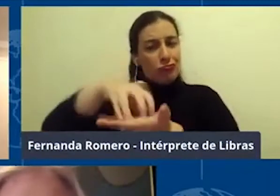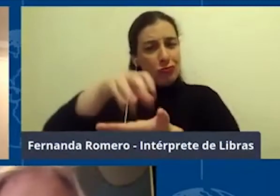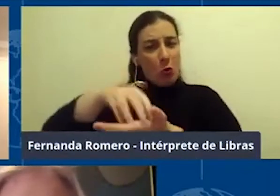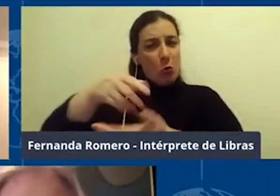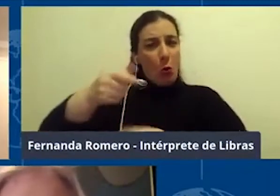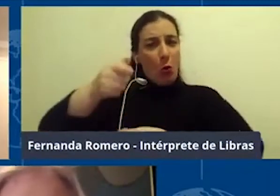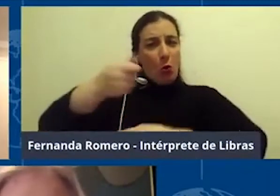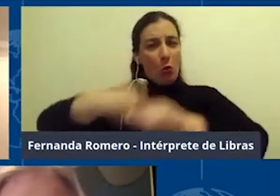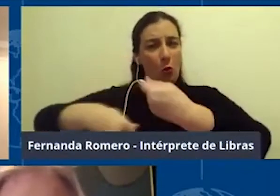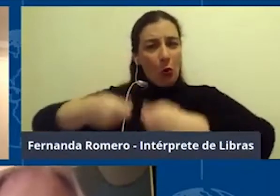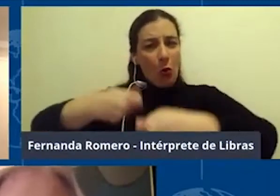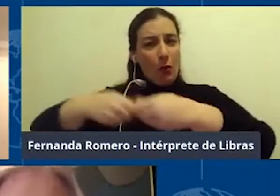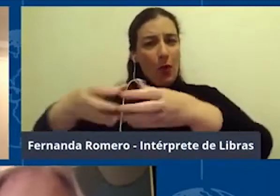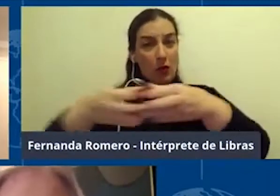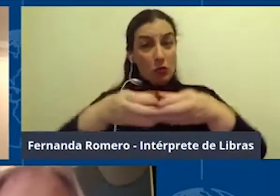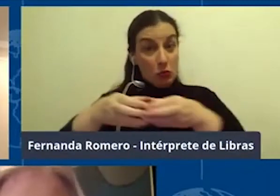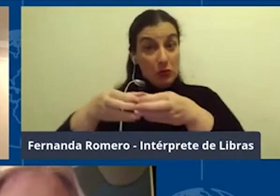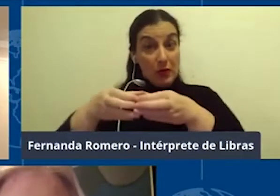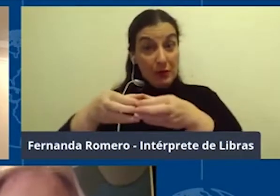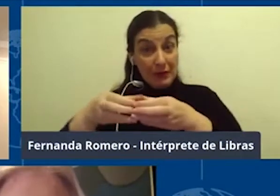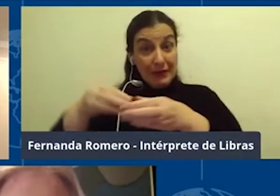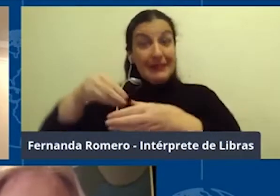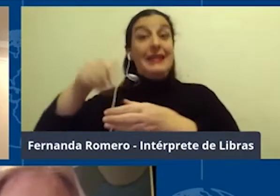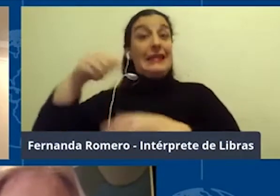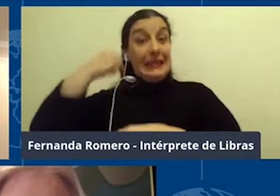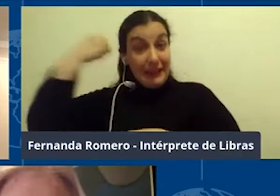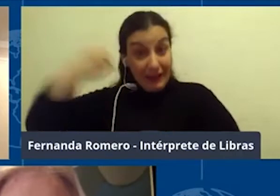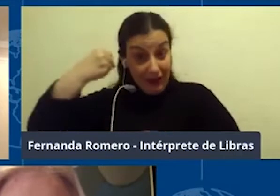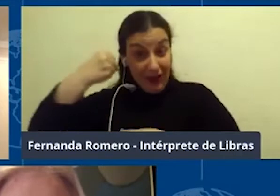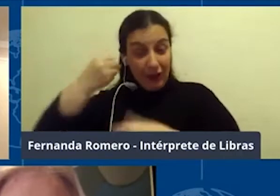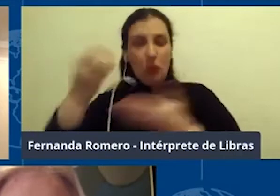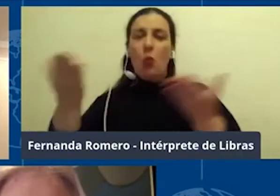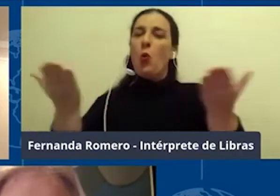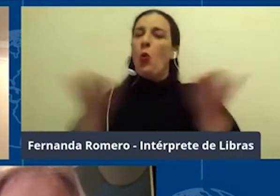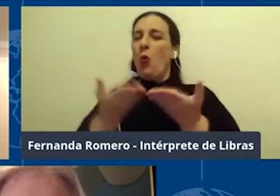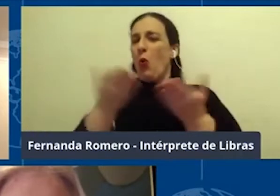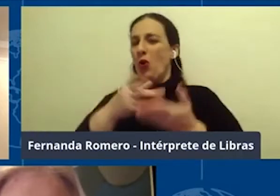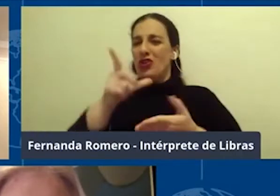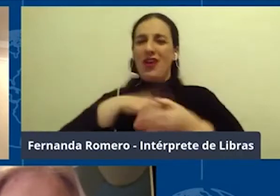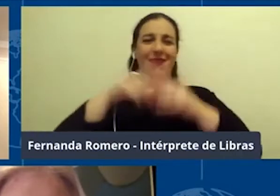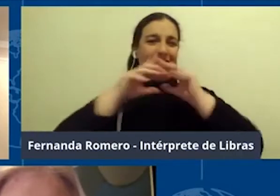enquanto esteve no Senado, hoje ocupa uma importante Secretaria de Estado.